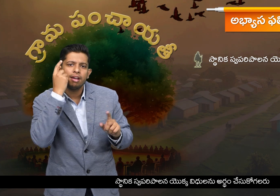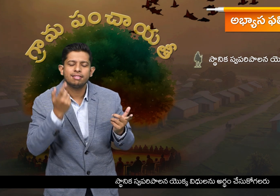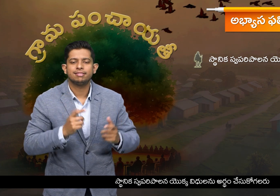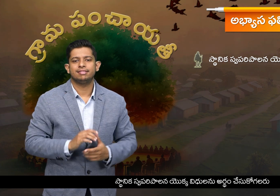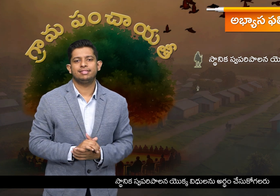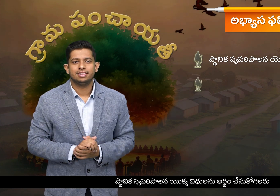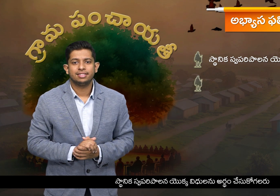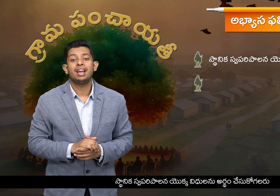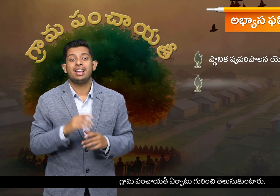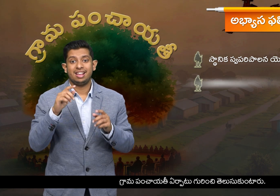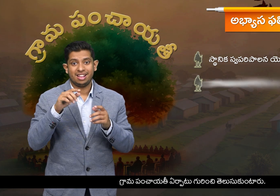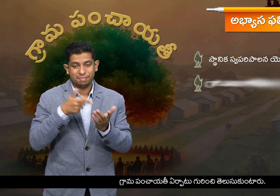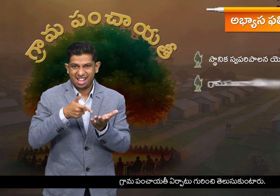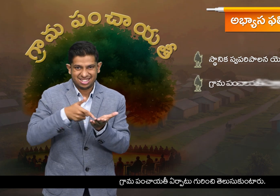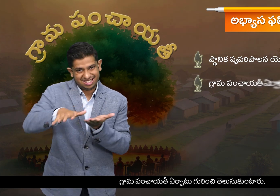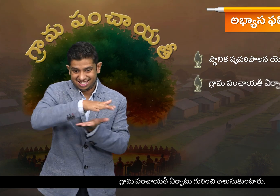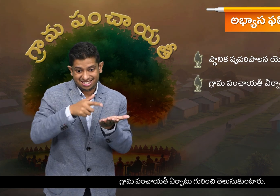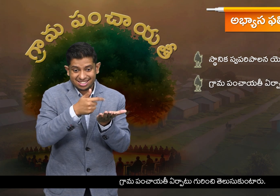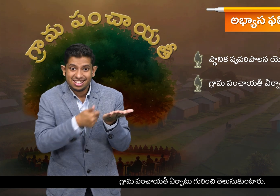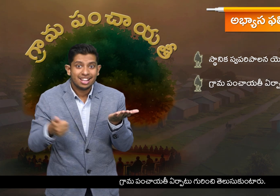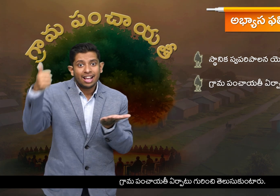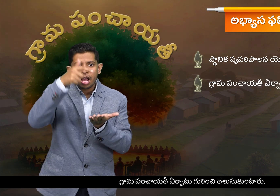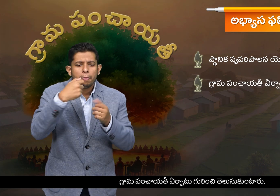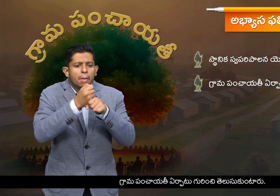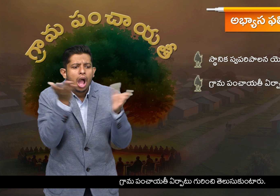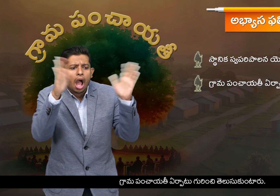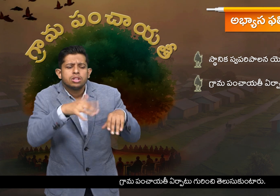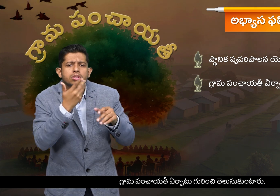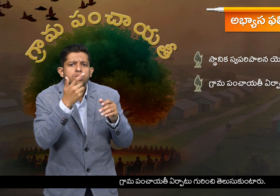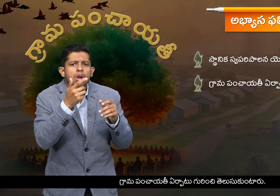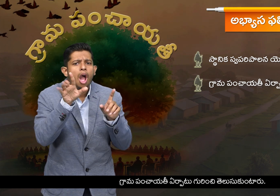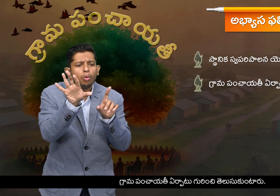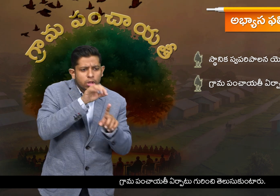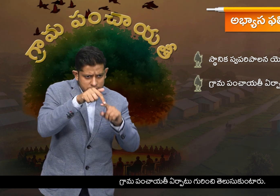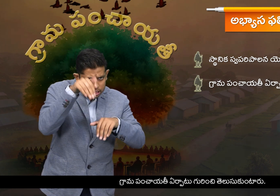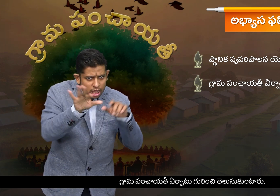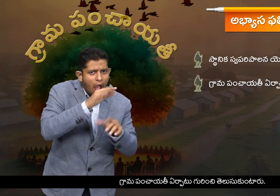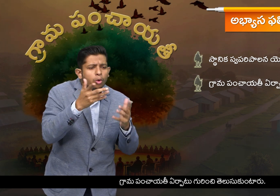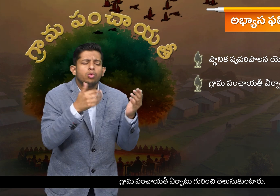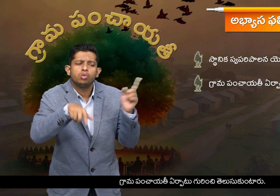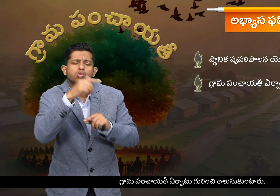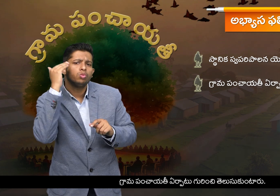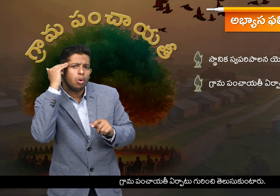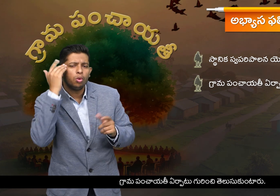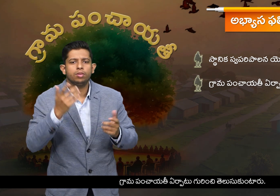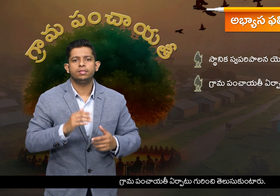విధులను అర్థం చేసుకోగలరు. గ్రామ పంచాయతీ ఏర్పాటు గురించి తెలుసుకుంటారు.